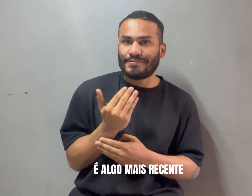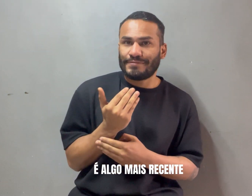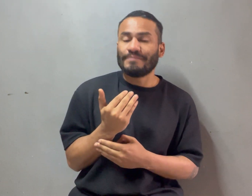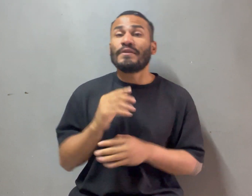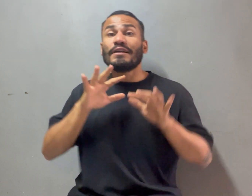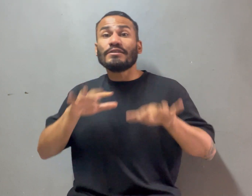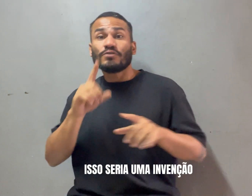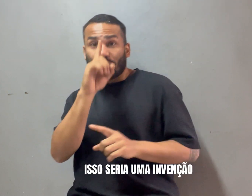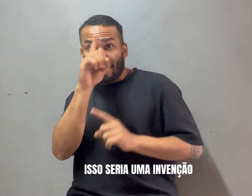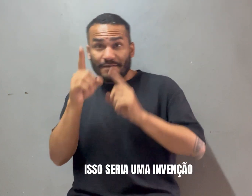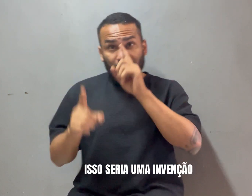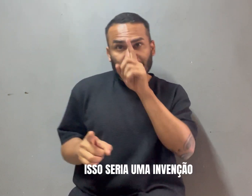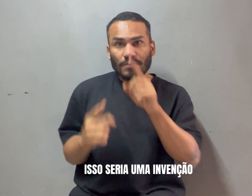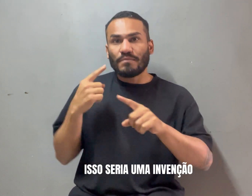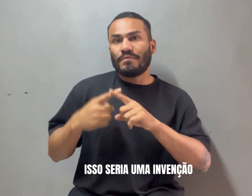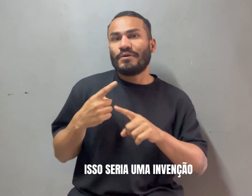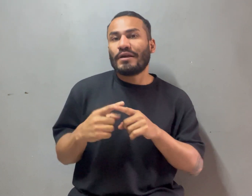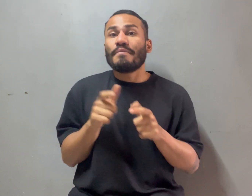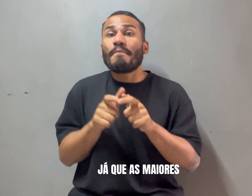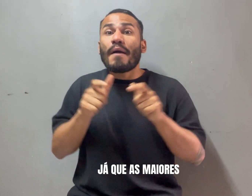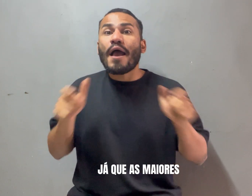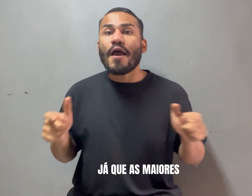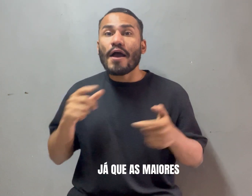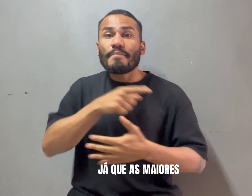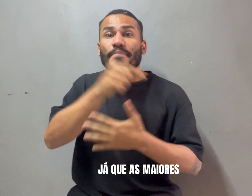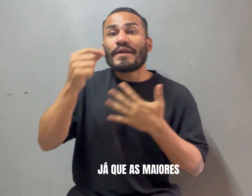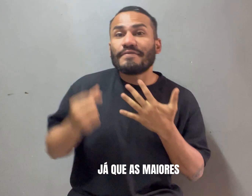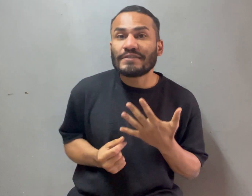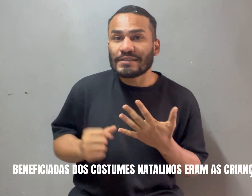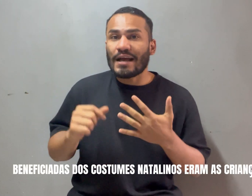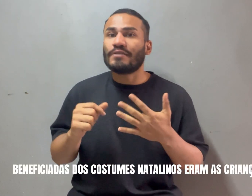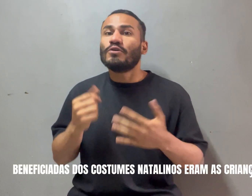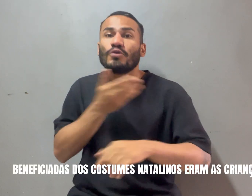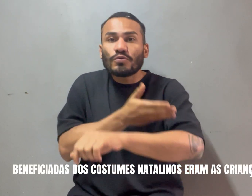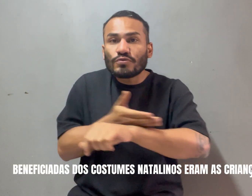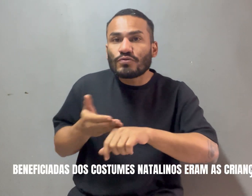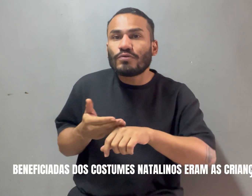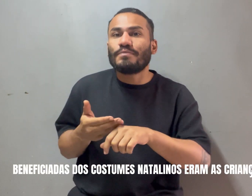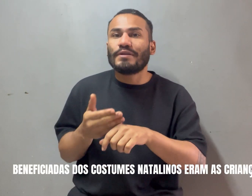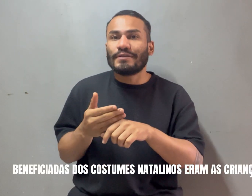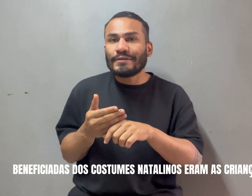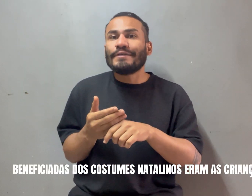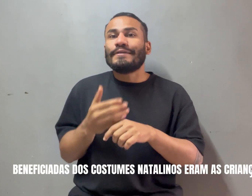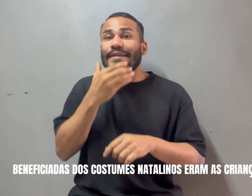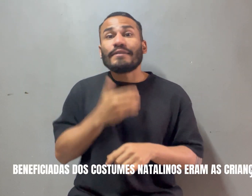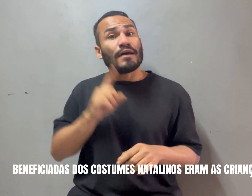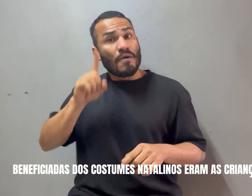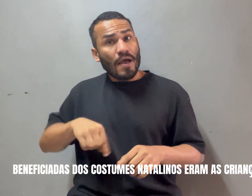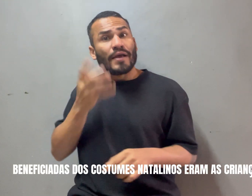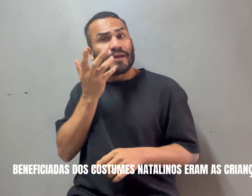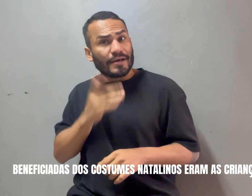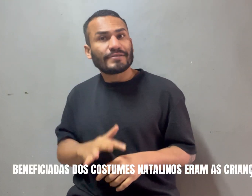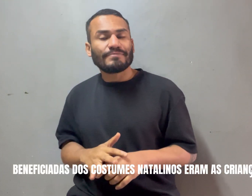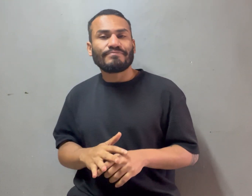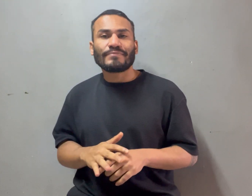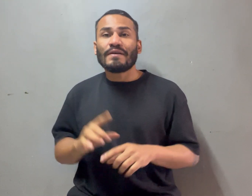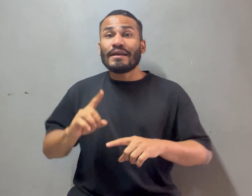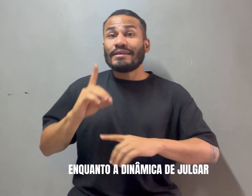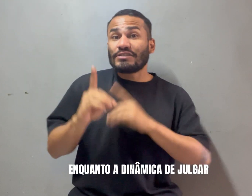recente. Isso seria uma invenção, já que as maiores beneficiadas dos costumes natalinos eram as crianças. Enquanto